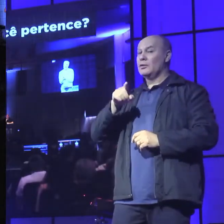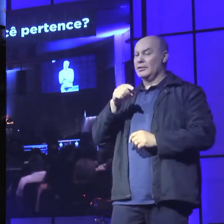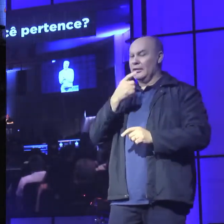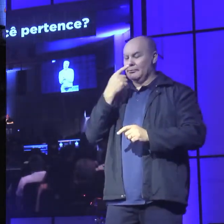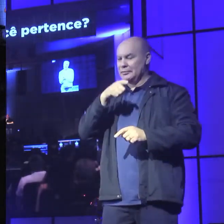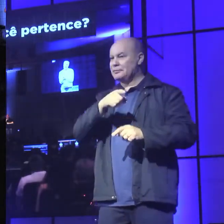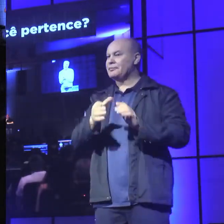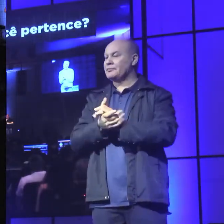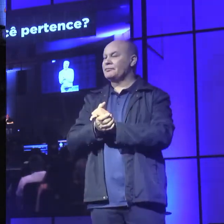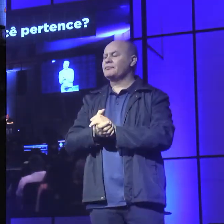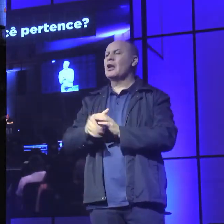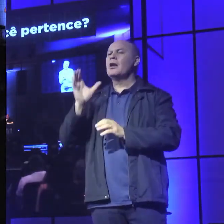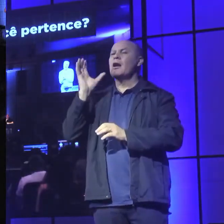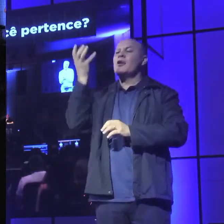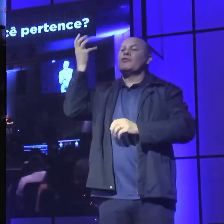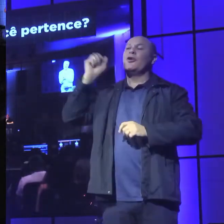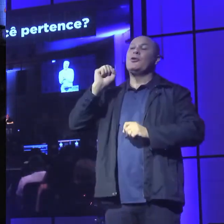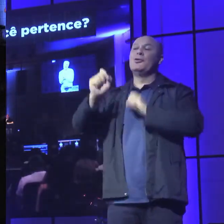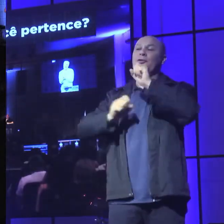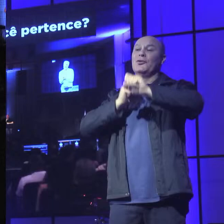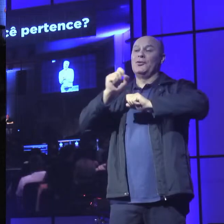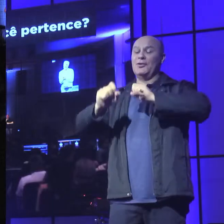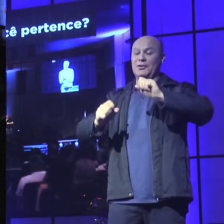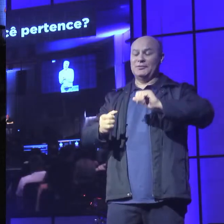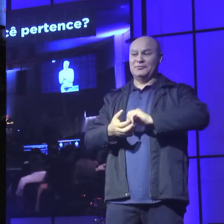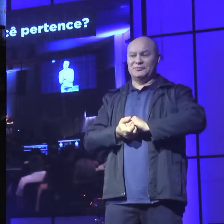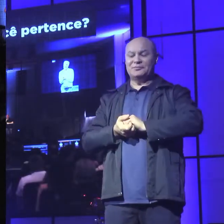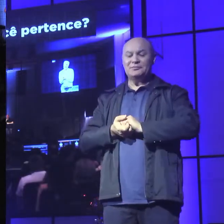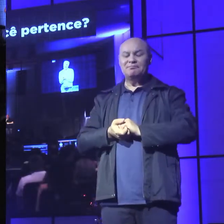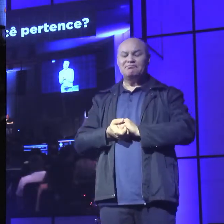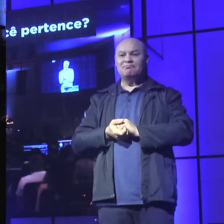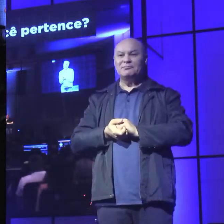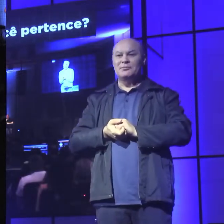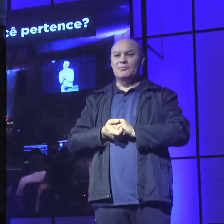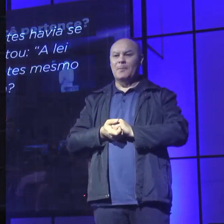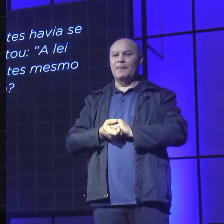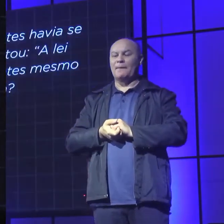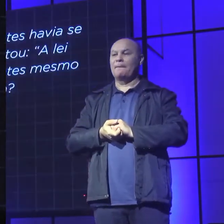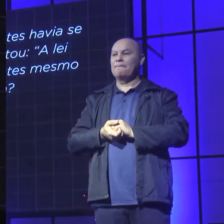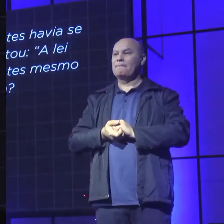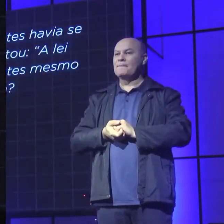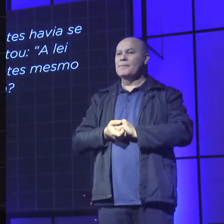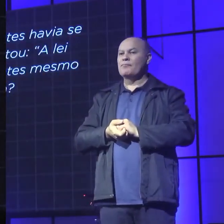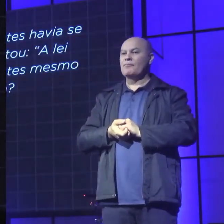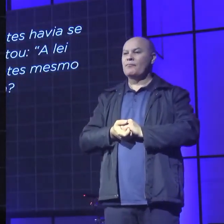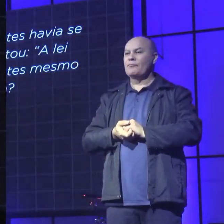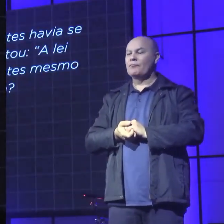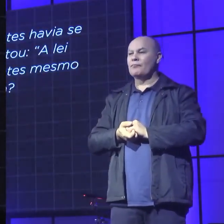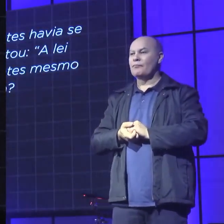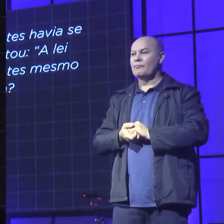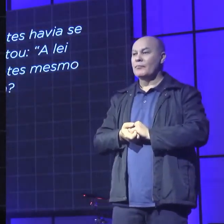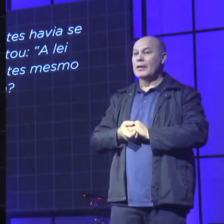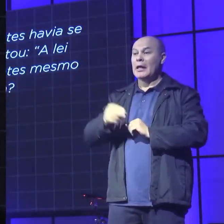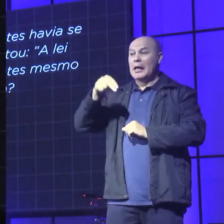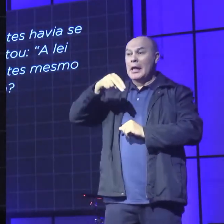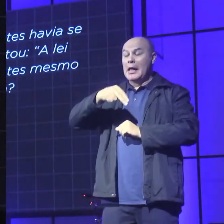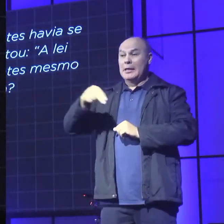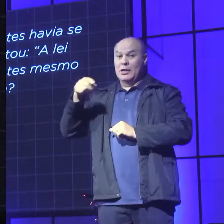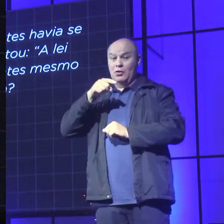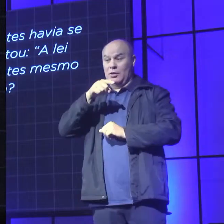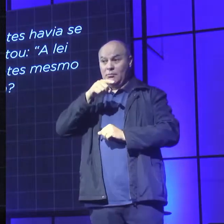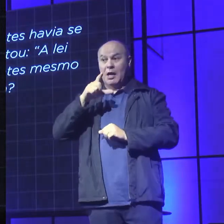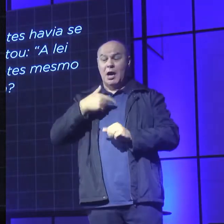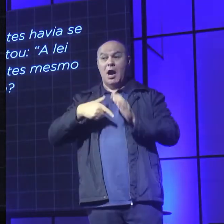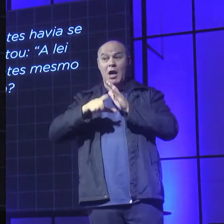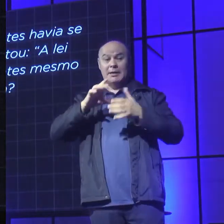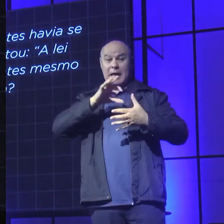templo. O texto diz assim: então Nicodemos, o líder que antes havia se encontrado com